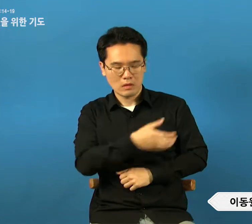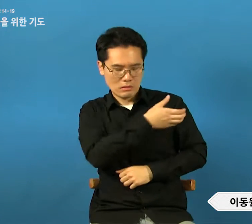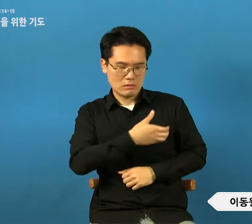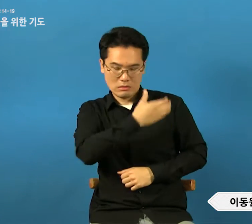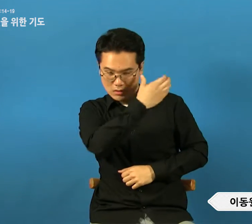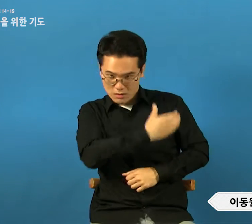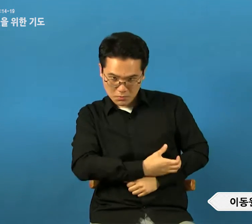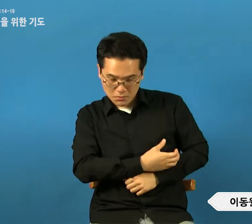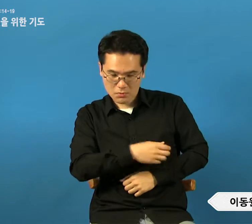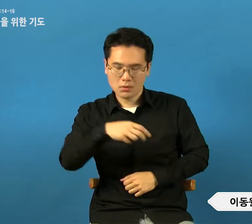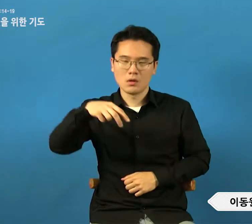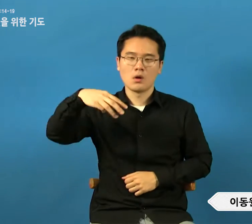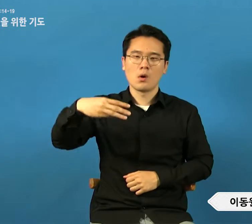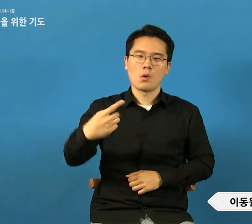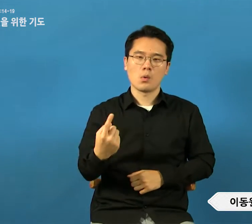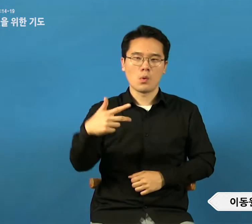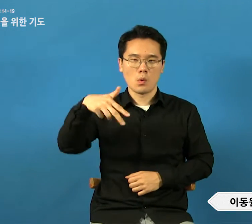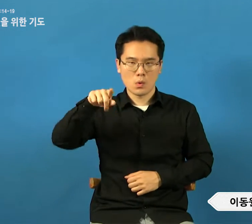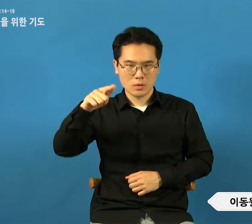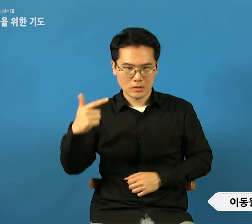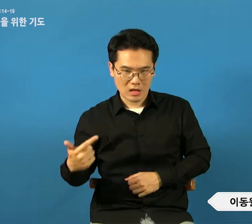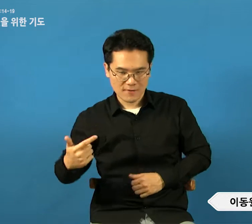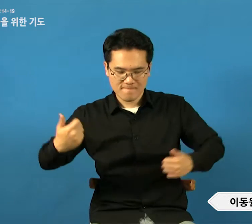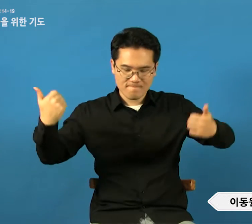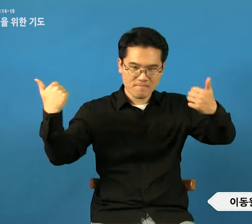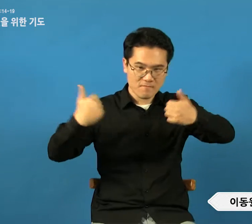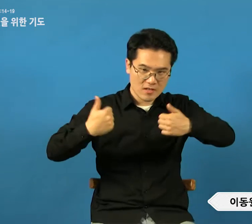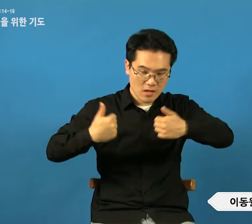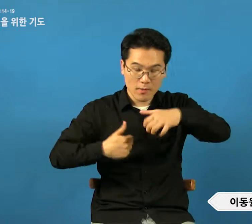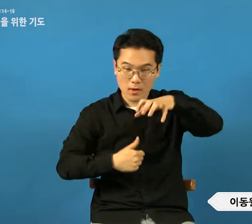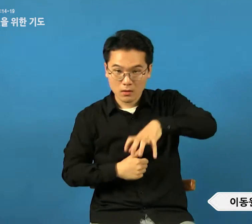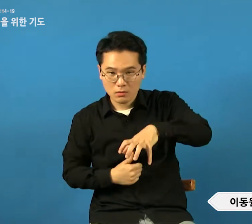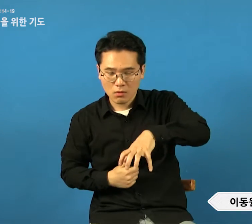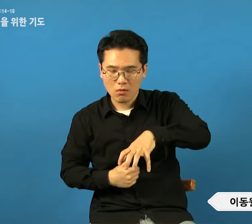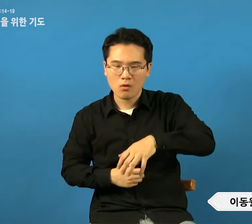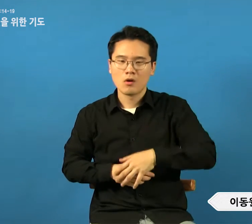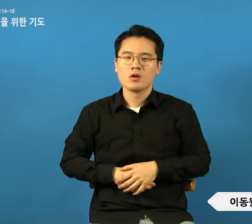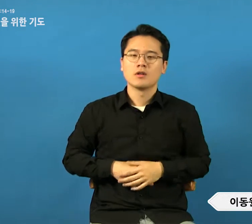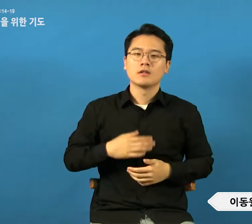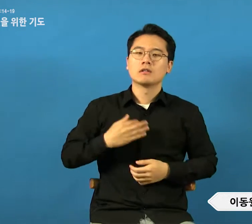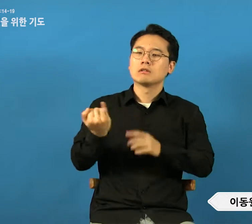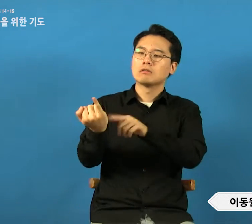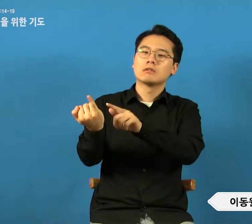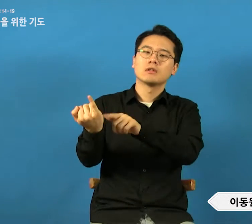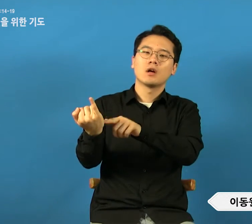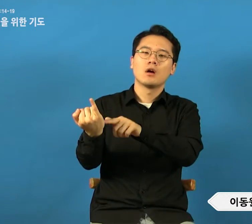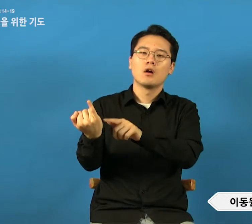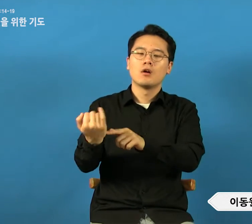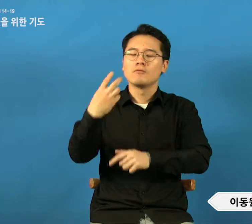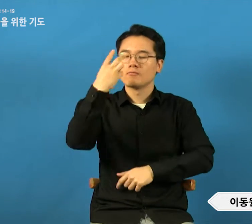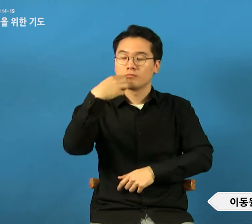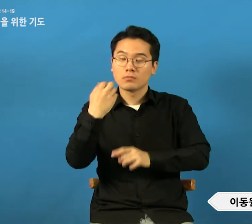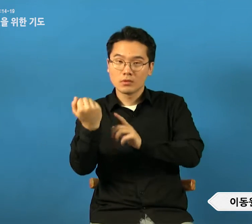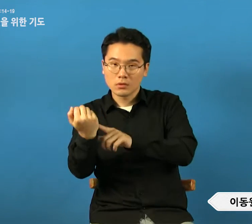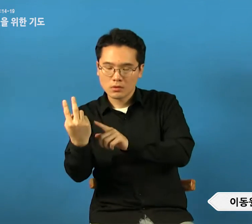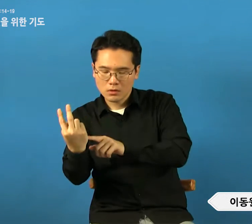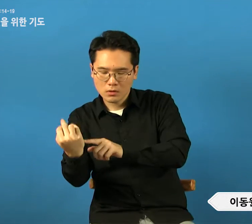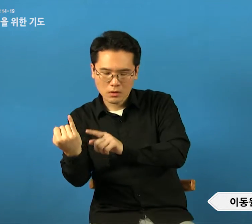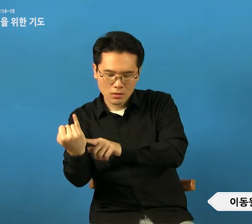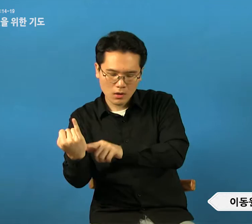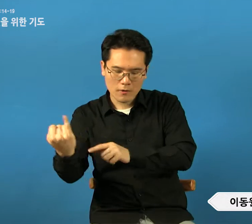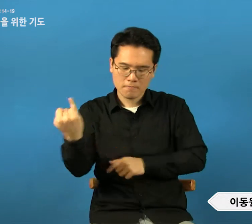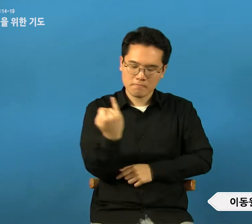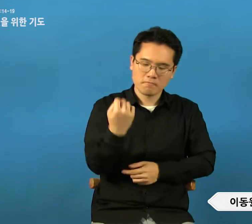스위스 로잔 대회에서 이 자매가 이 찬양을 불렀을 때 그 자리에 참석한